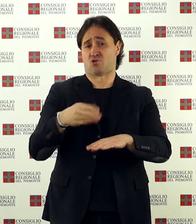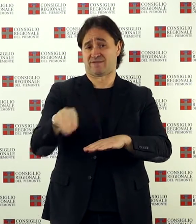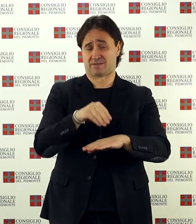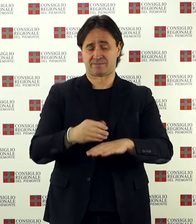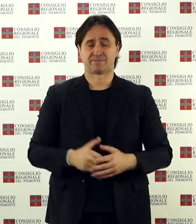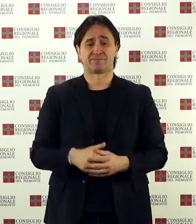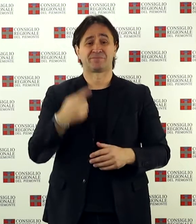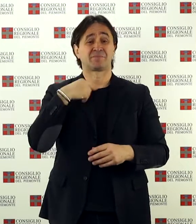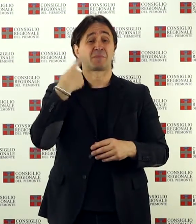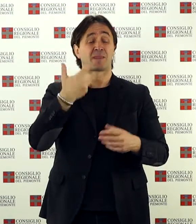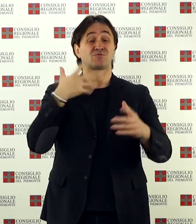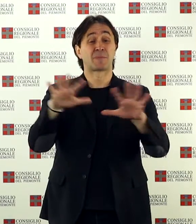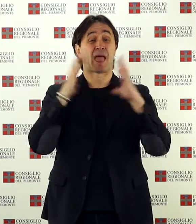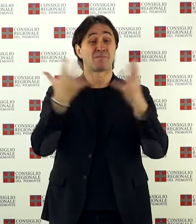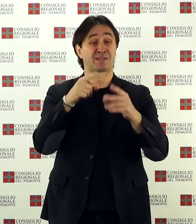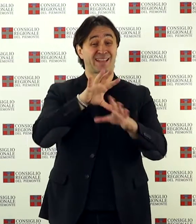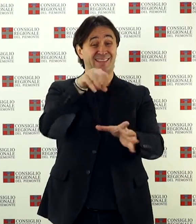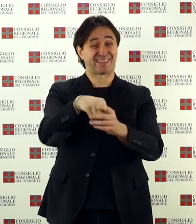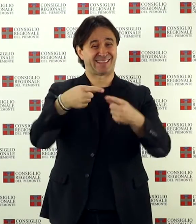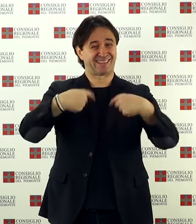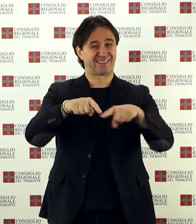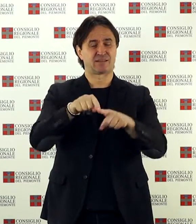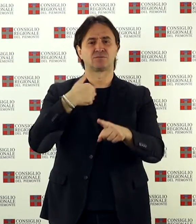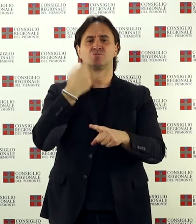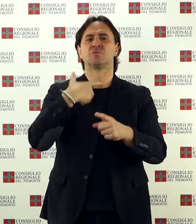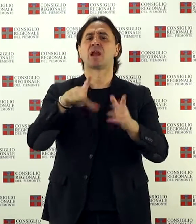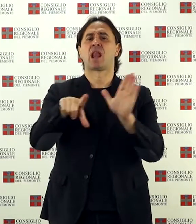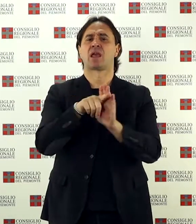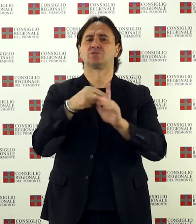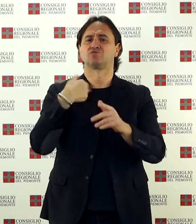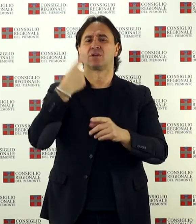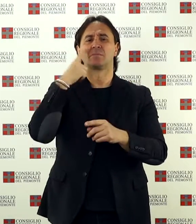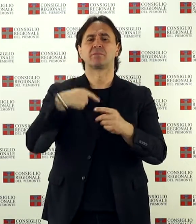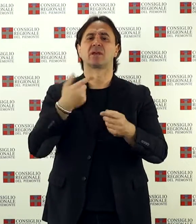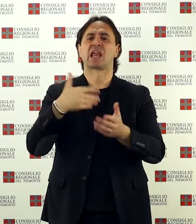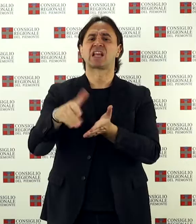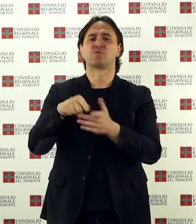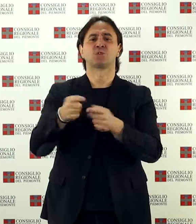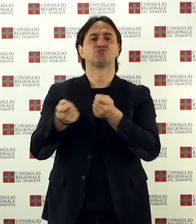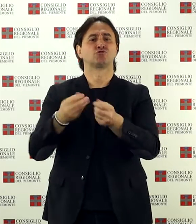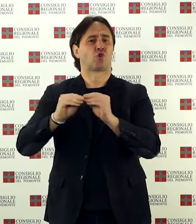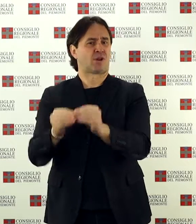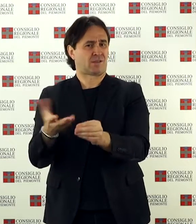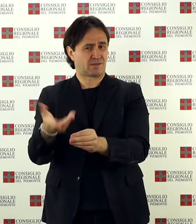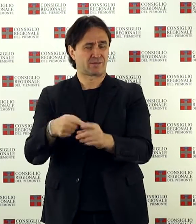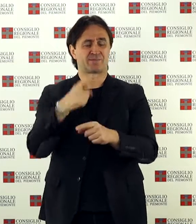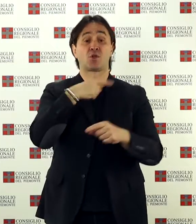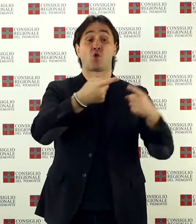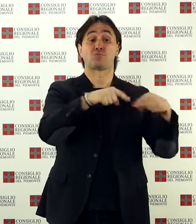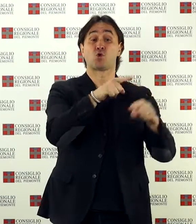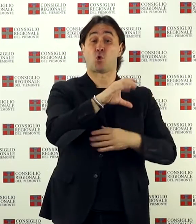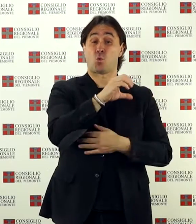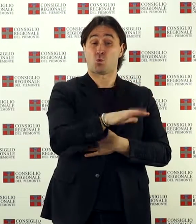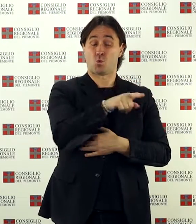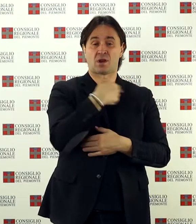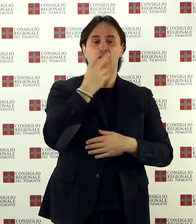5. Nell'ambiente è inoltre proseguita la discussione del disegno di legge sulla gestione dei rifiuti, mentre la Commissione Cultura ha